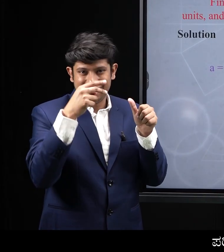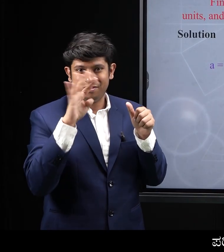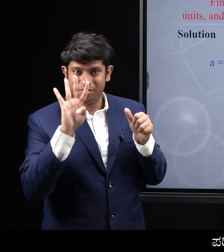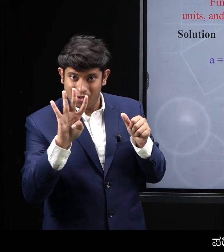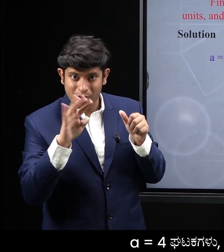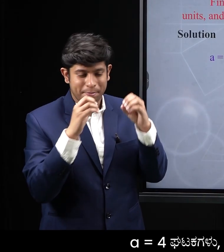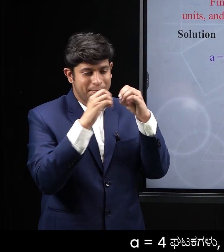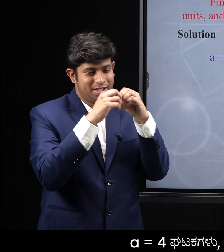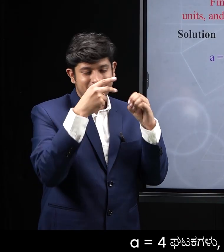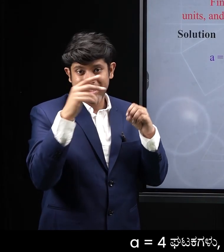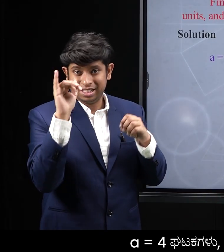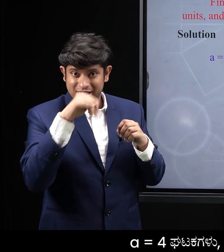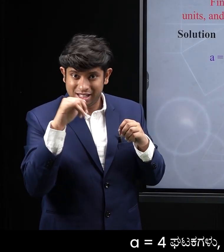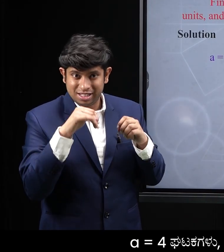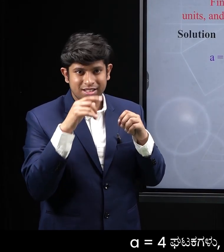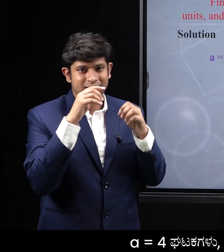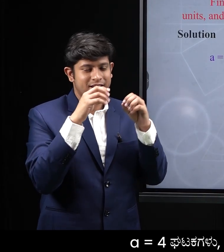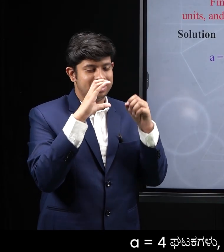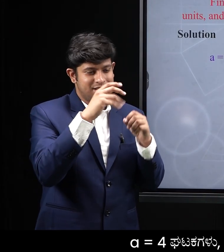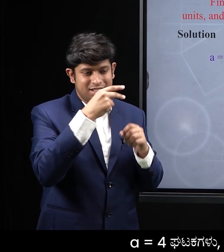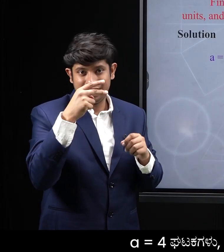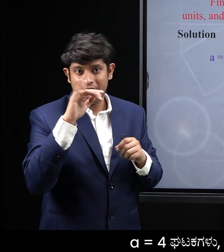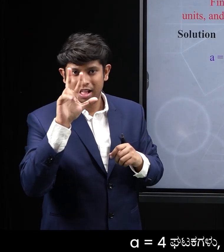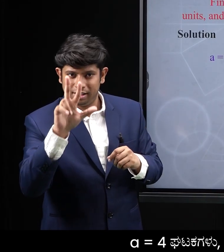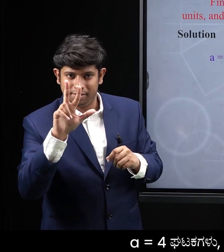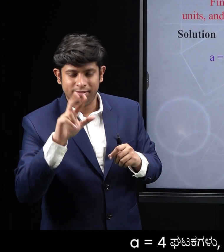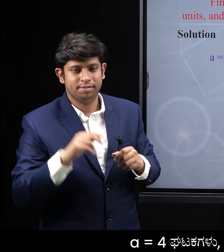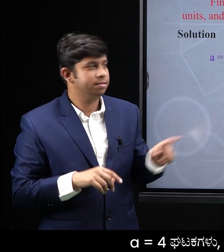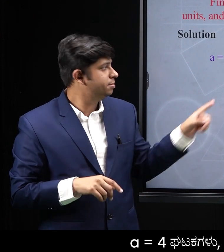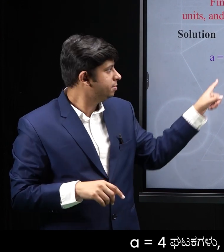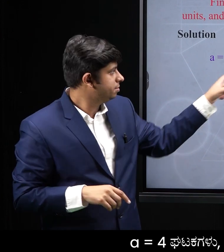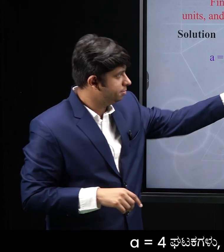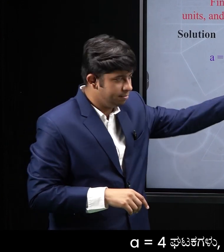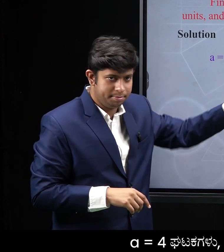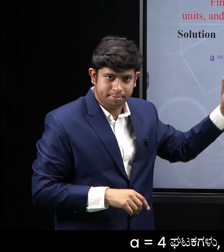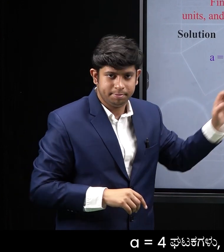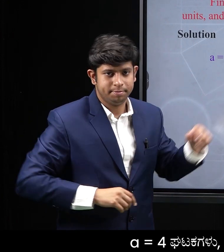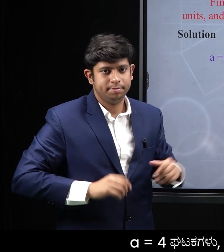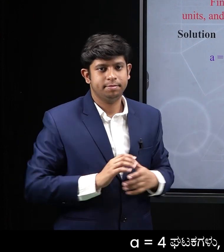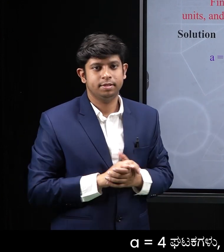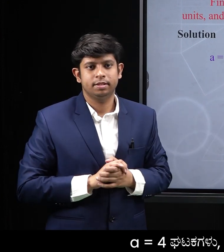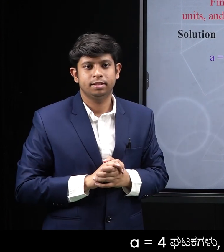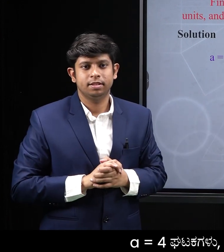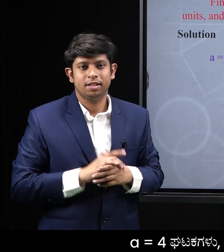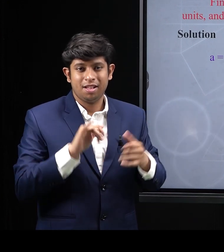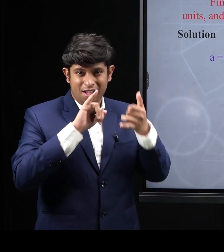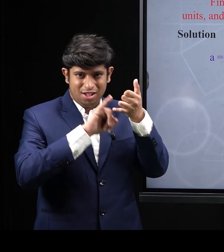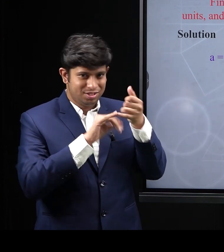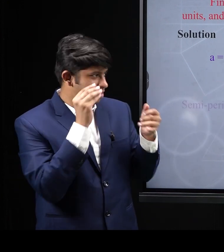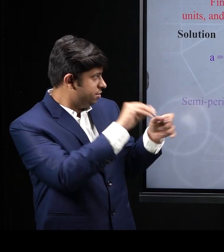ತಿಳಿದಿರುವಂತೆ A = 4 ಘಟಕಗಳು, B = 6 ಘಟಕಗಳು ಮತ್ತು C = 8 ಘಟಕಗಳು. ಹೀಗಾಗಿ